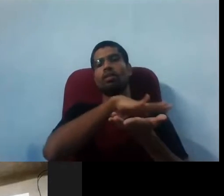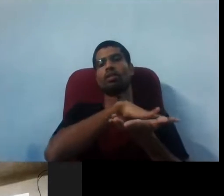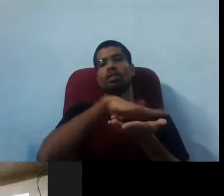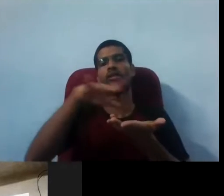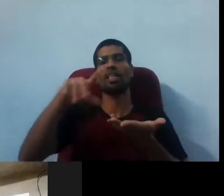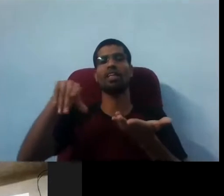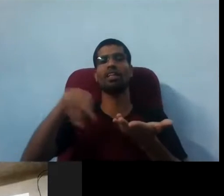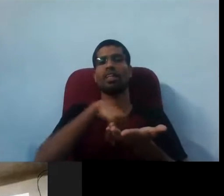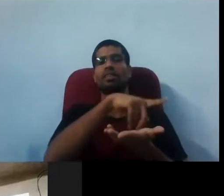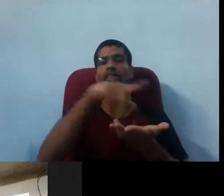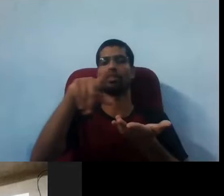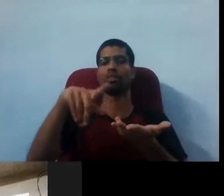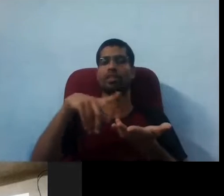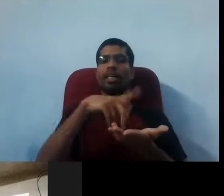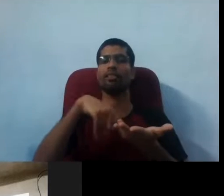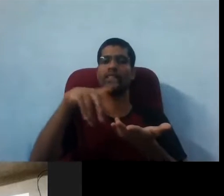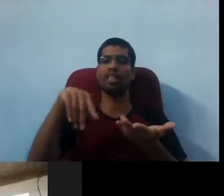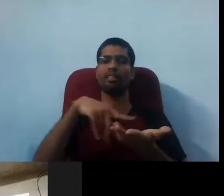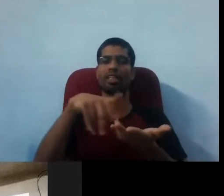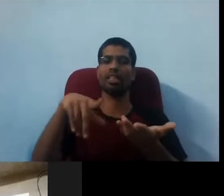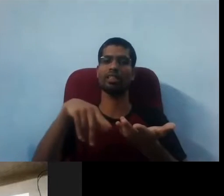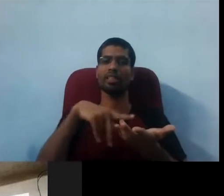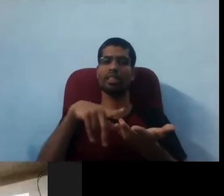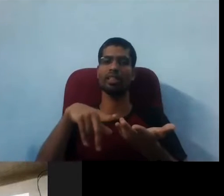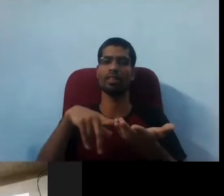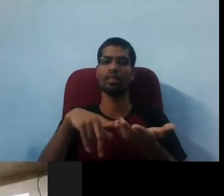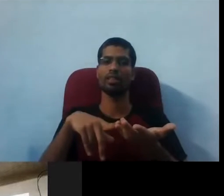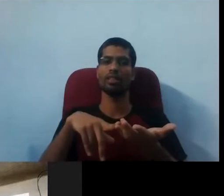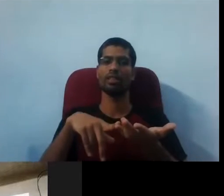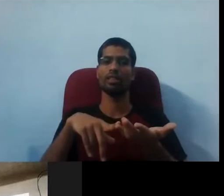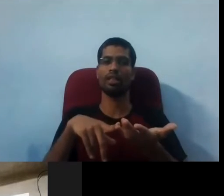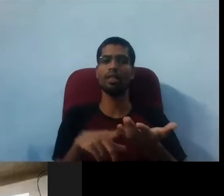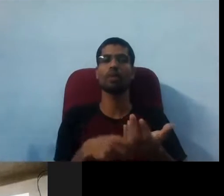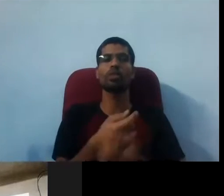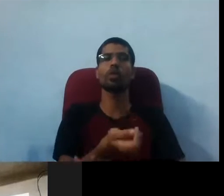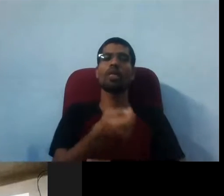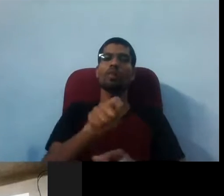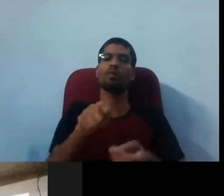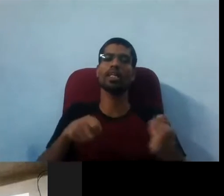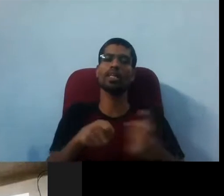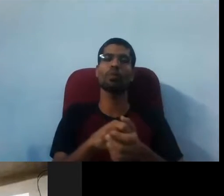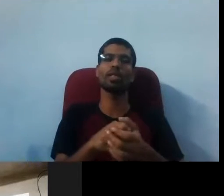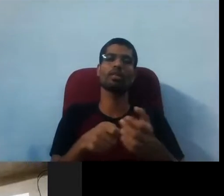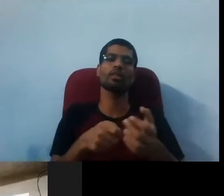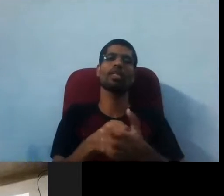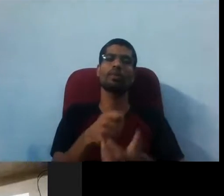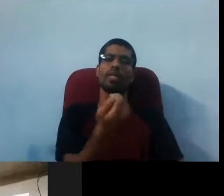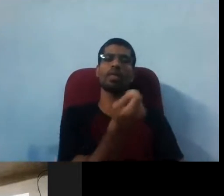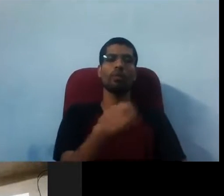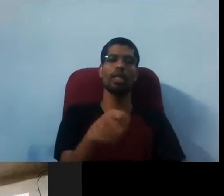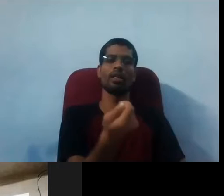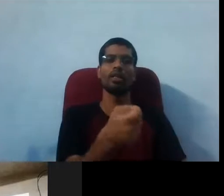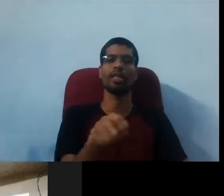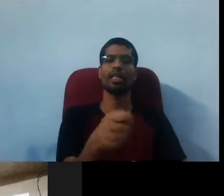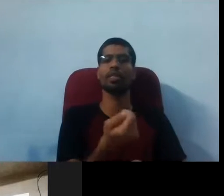एक दो जाली लगा देते हैं, आयरन वाला जाली वगैरह लगा देते हैं, ठीक है, उसके ऊपर आप लोग मकाई को पूरा एक डंडा में लगा